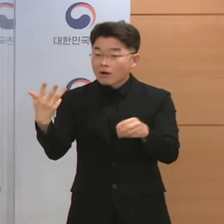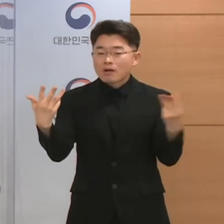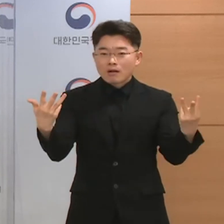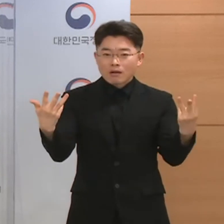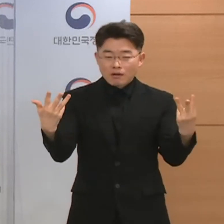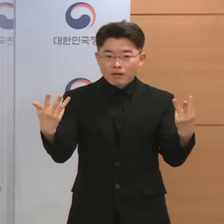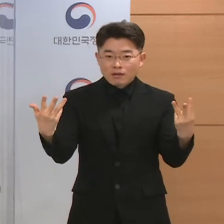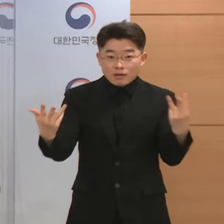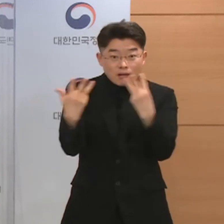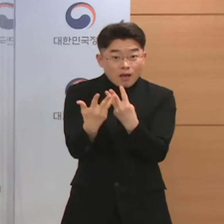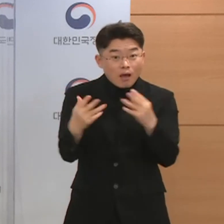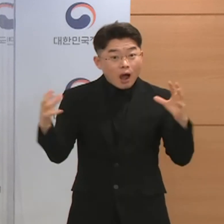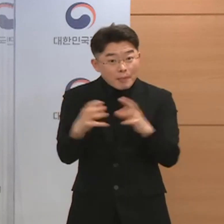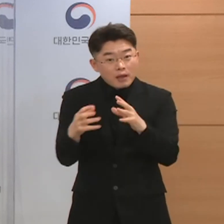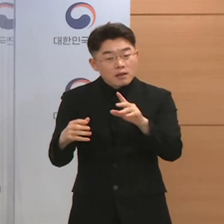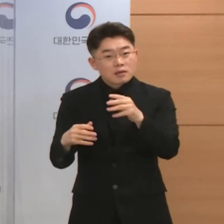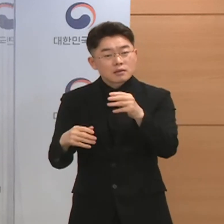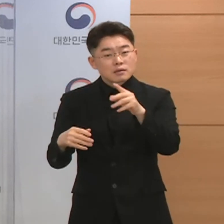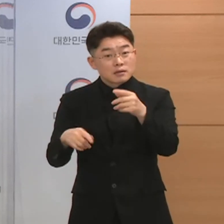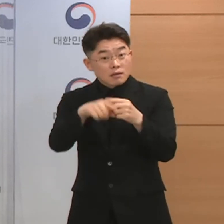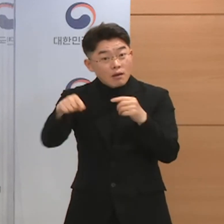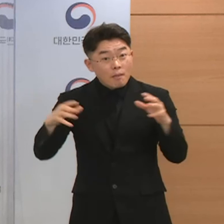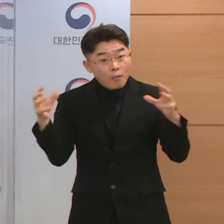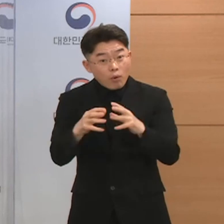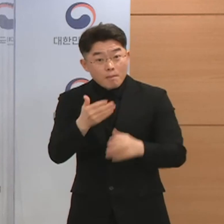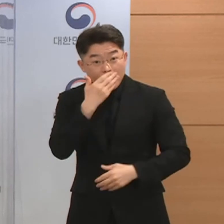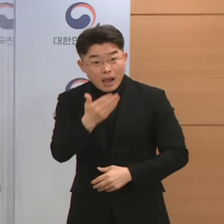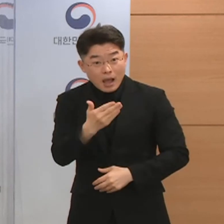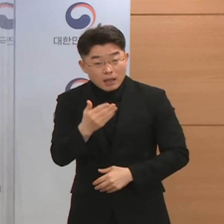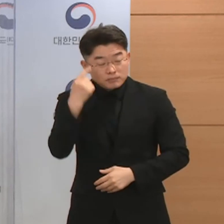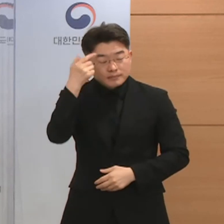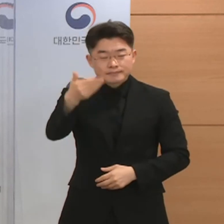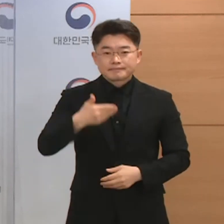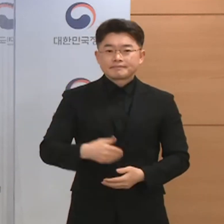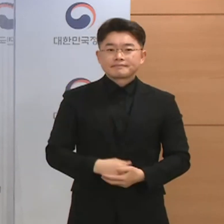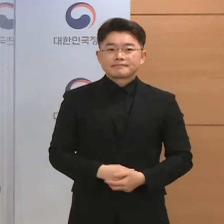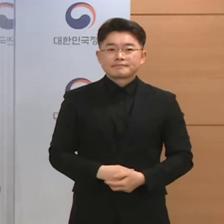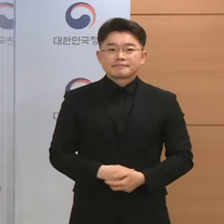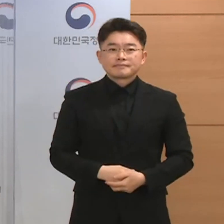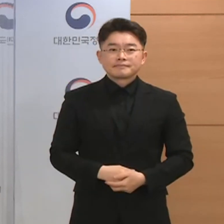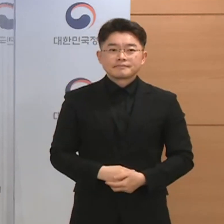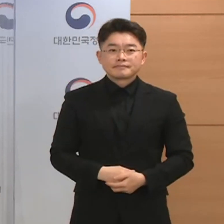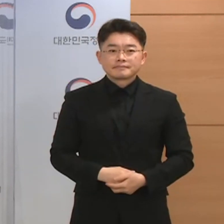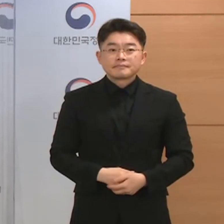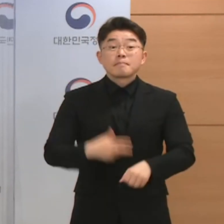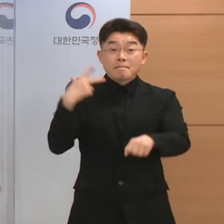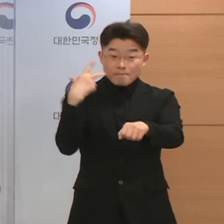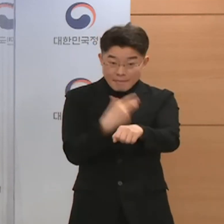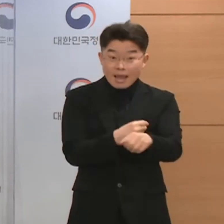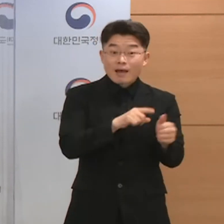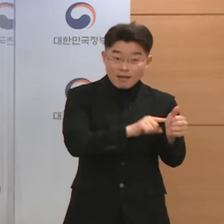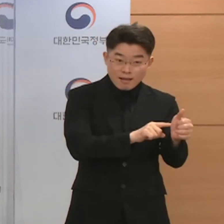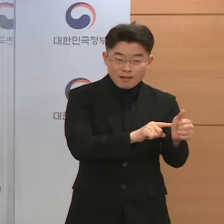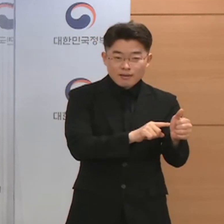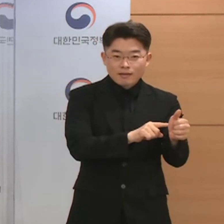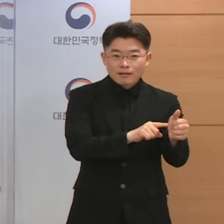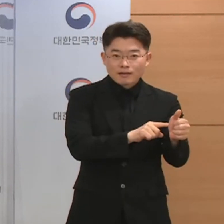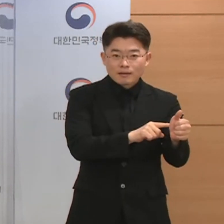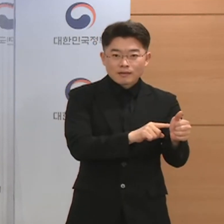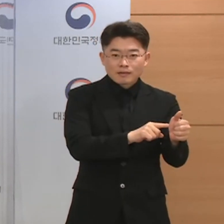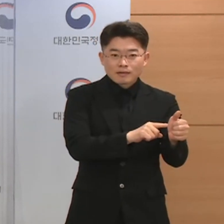모임이 가능한지 궁금합니다. 예, 대원칙적으로 접종을 완료한 분들 뭐 또는 가족 모임에 있어서의